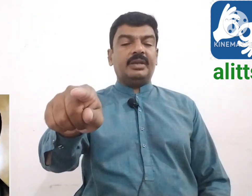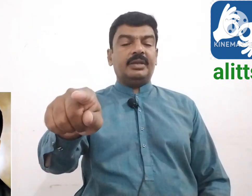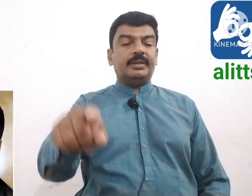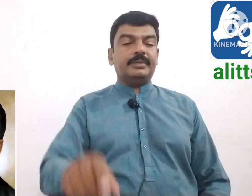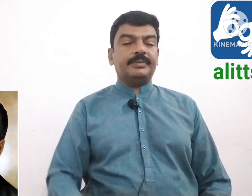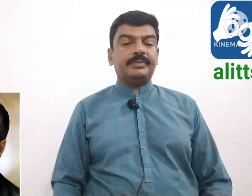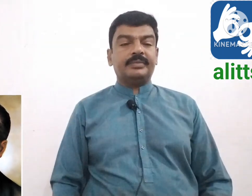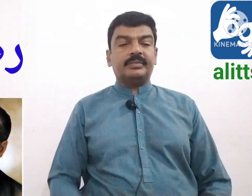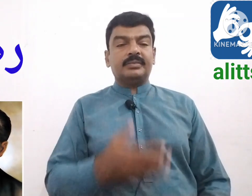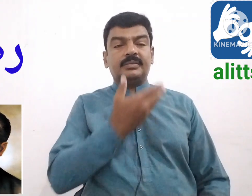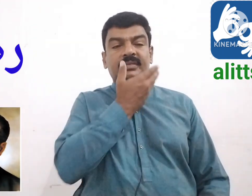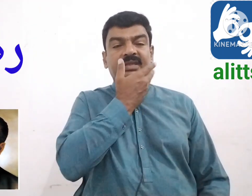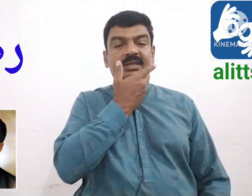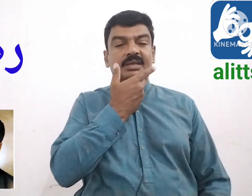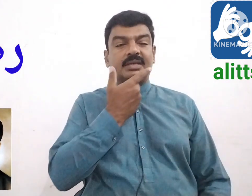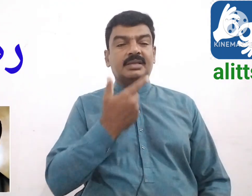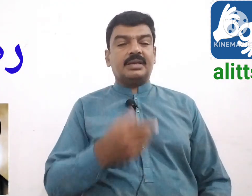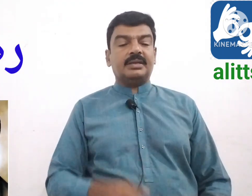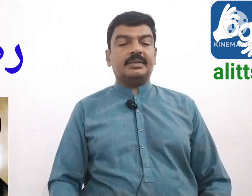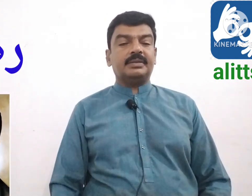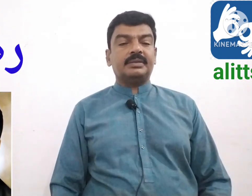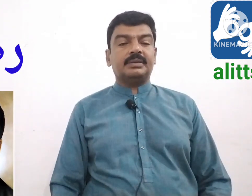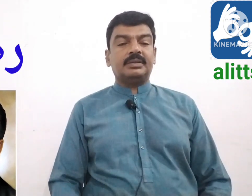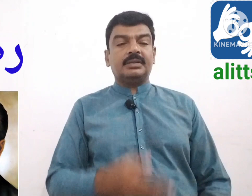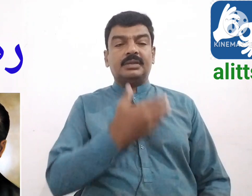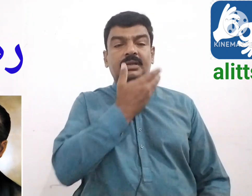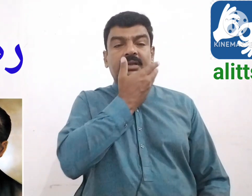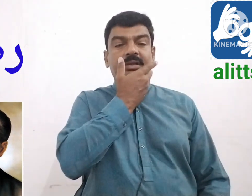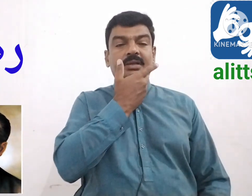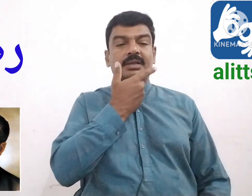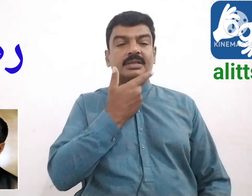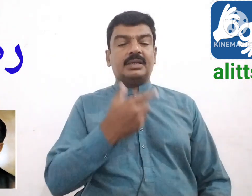तेरी रजा, रजा,